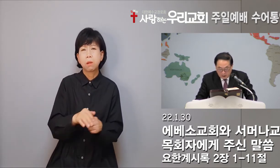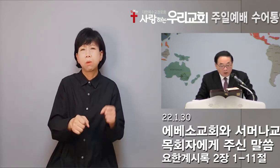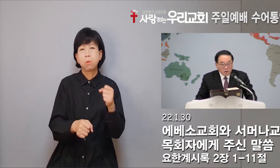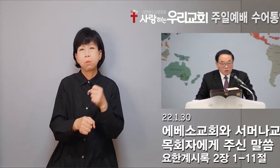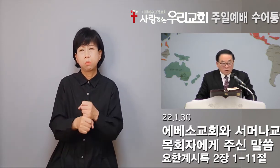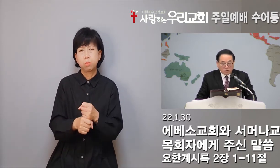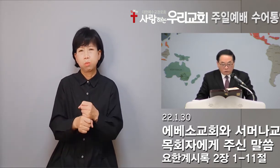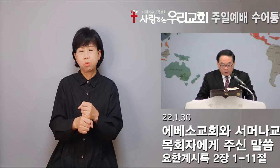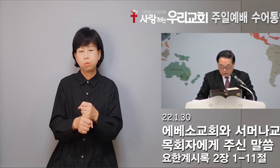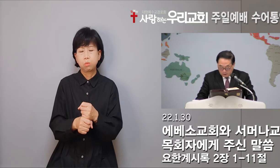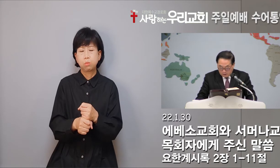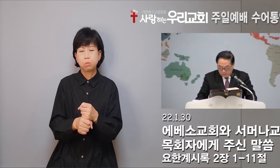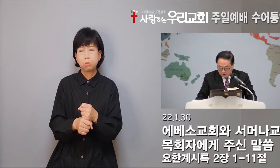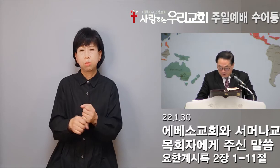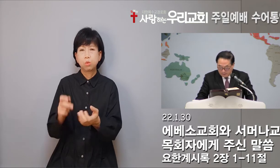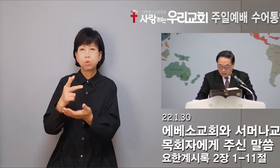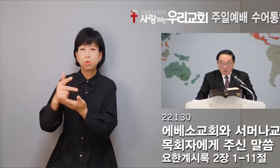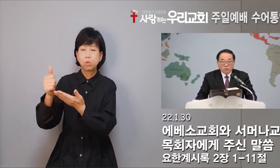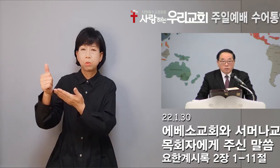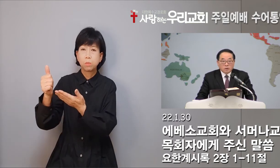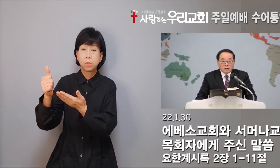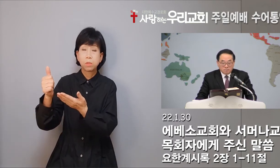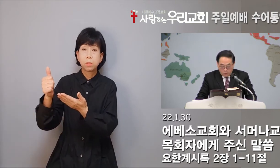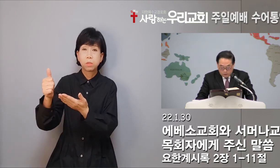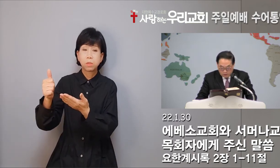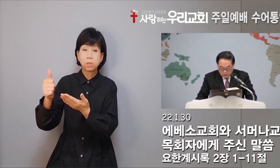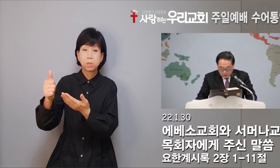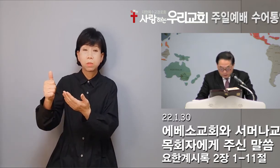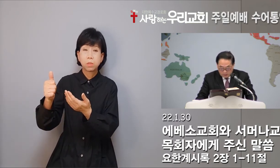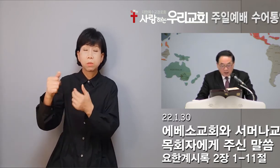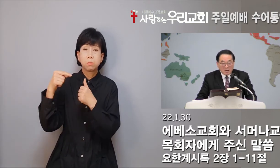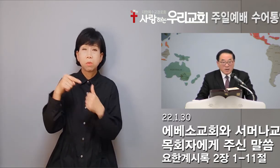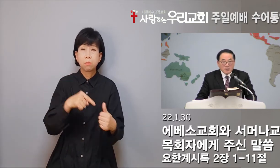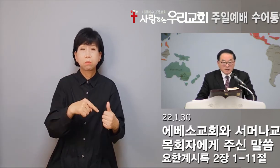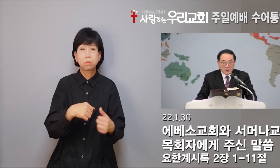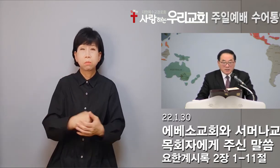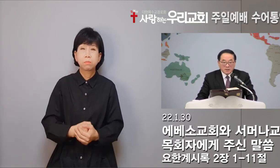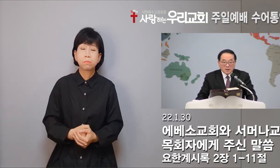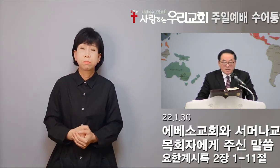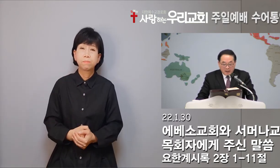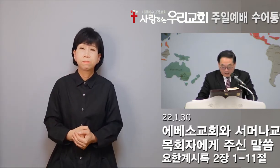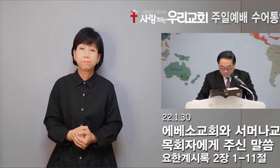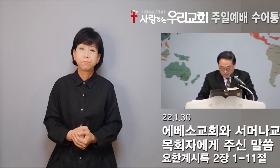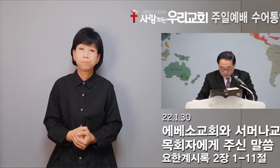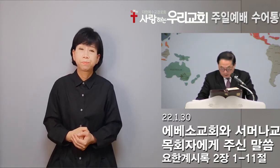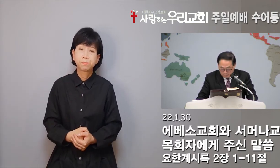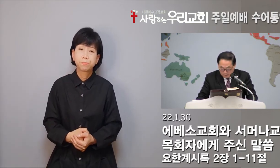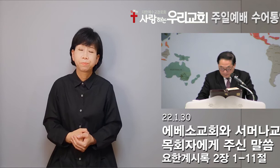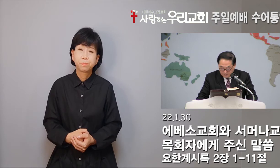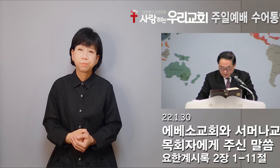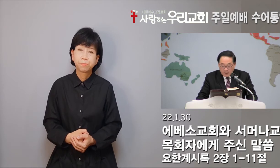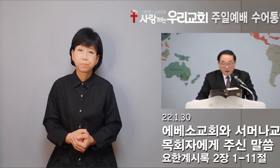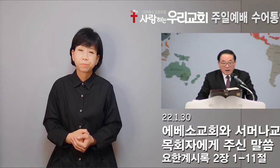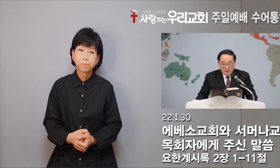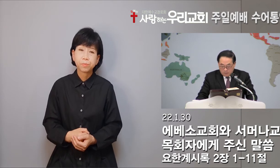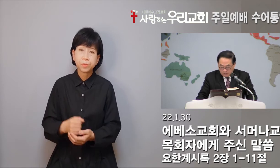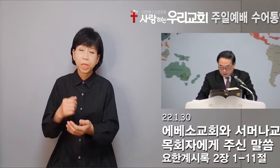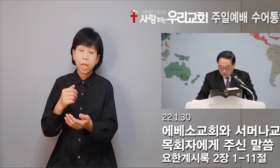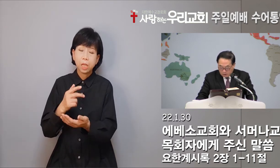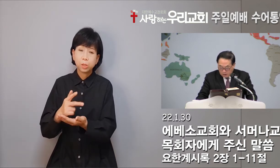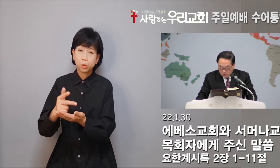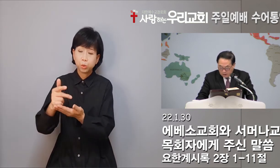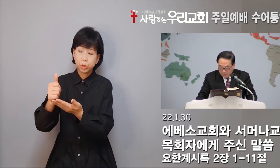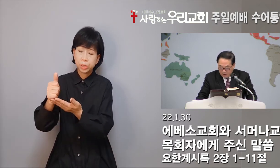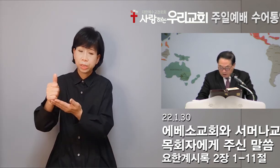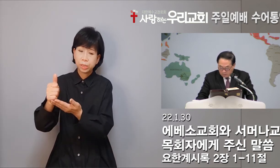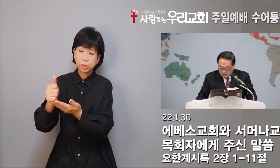예수님께서 그에게 회개를 촉구했던 것입니다. 물론 근본적인 회개는 사람의 일생에서 단 한 번 있습니다. 하나님 없이